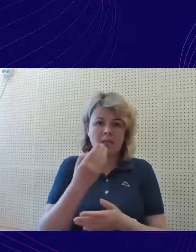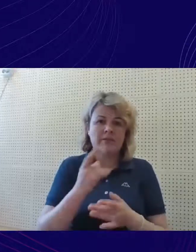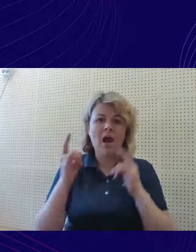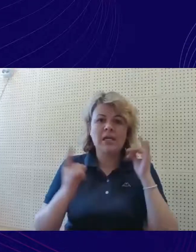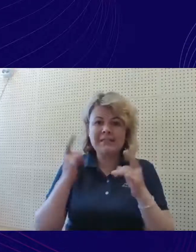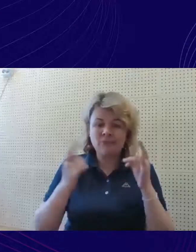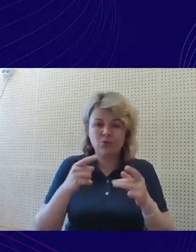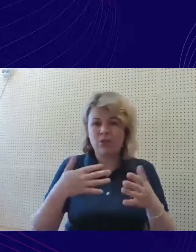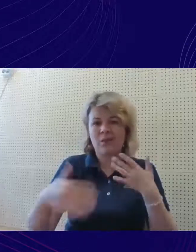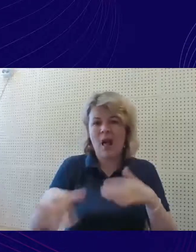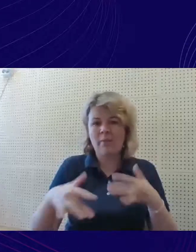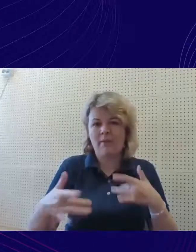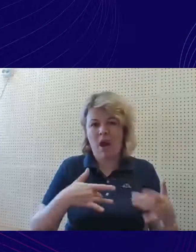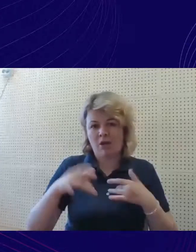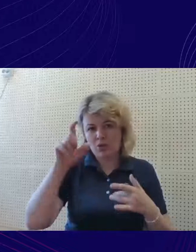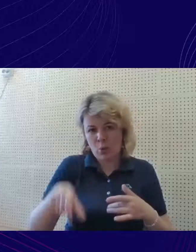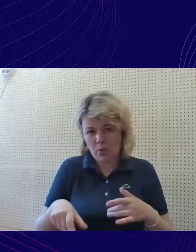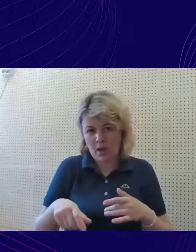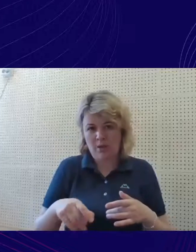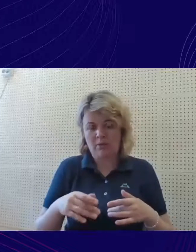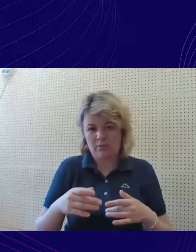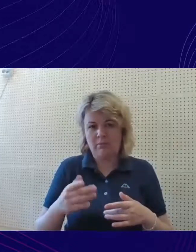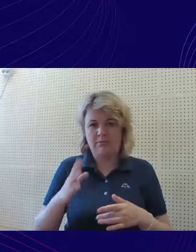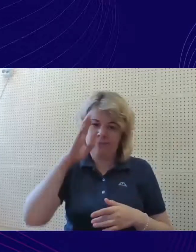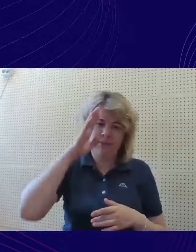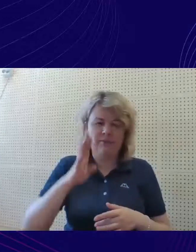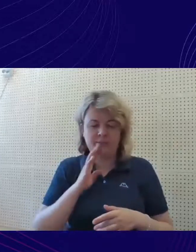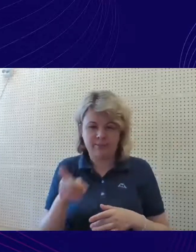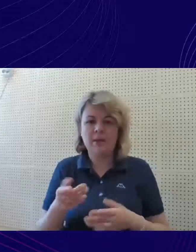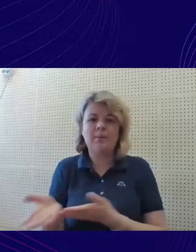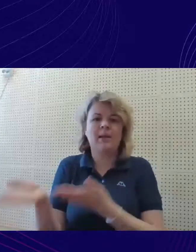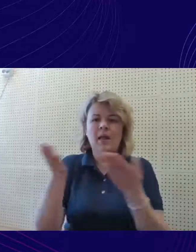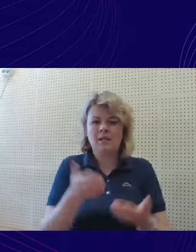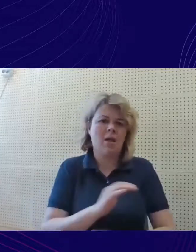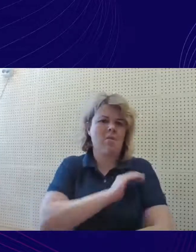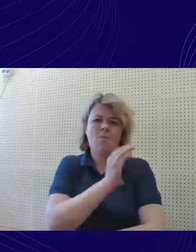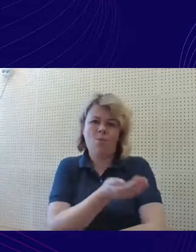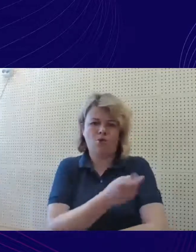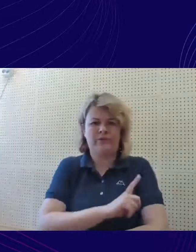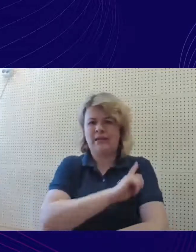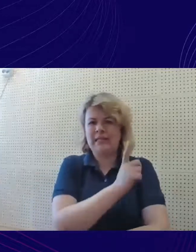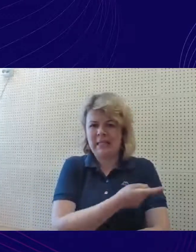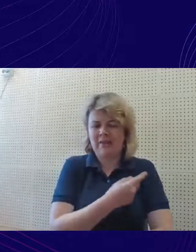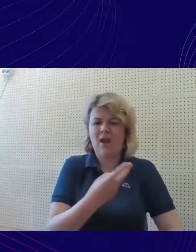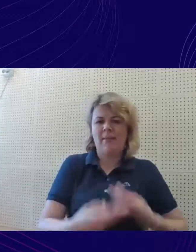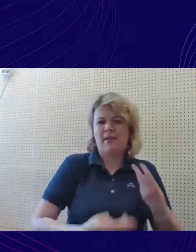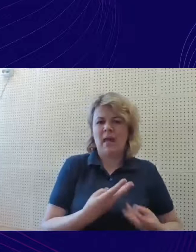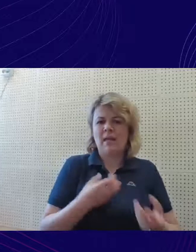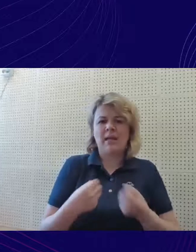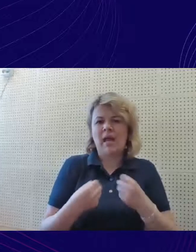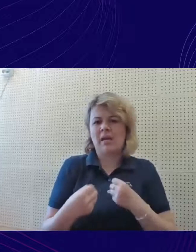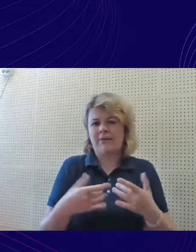актрису. Пригласить мощного, сильного, эмоционально яркого актера и попросить